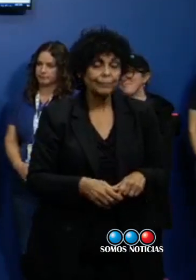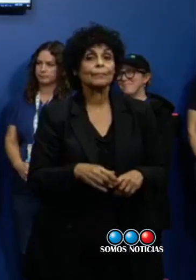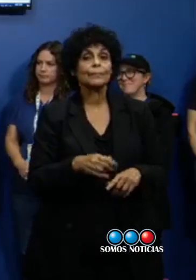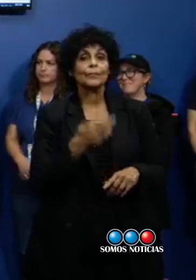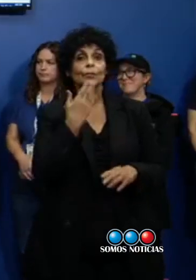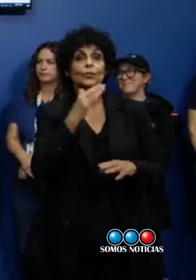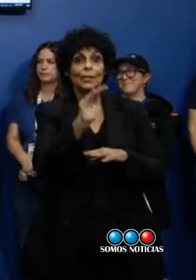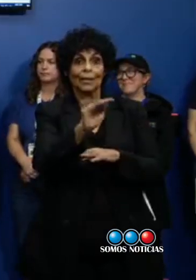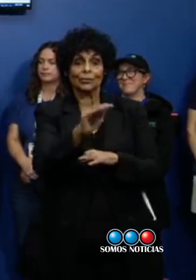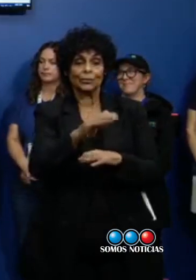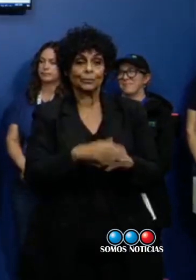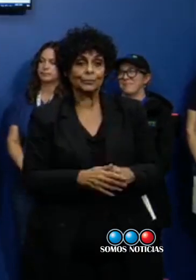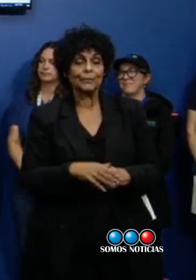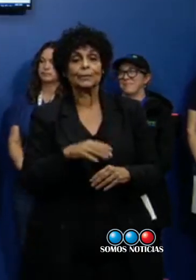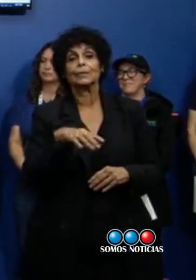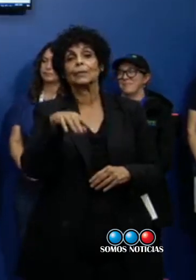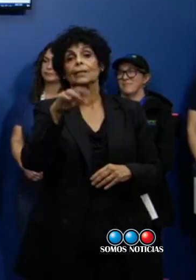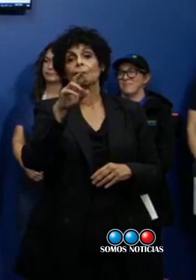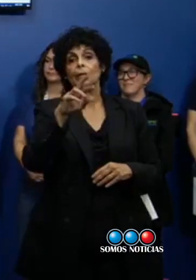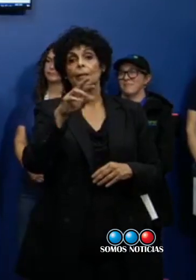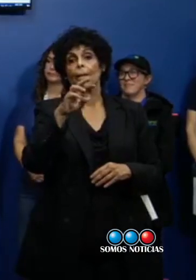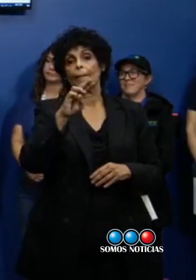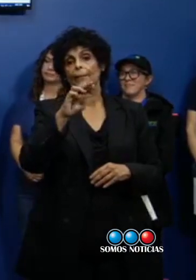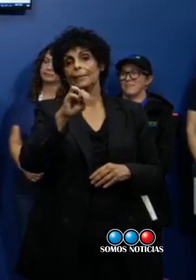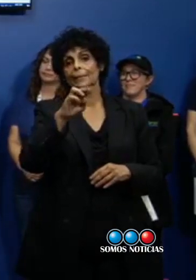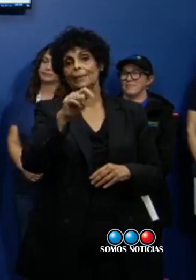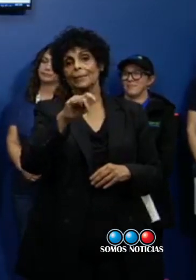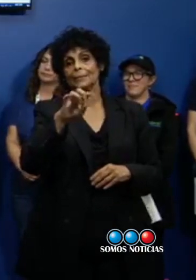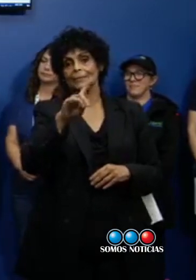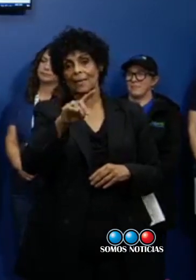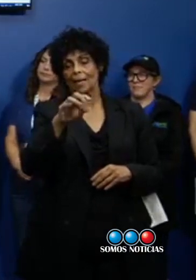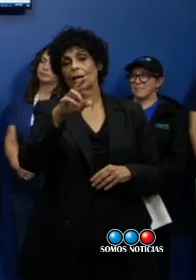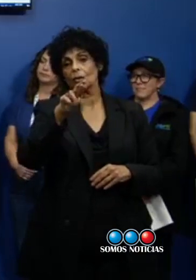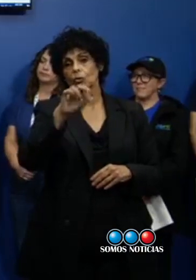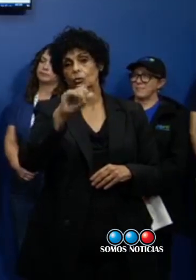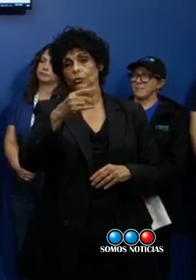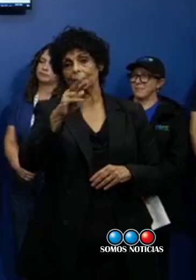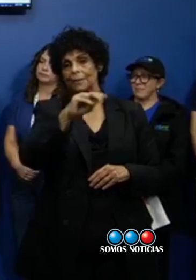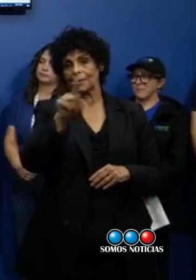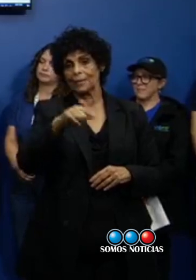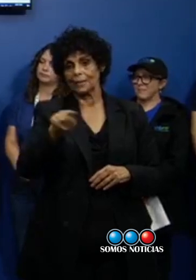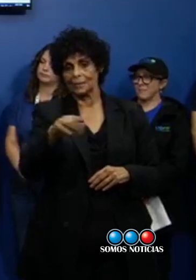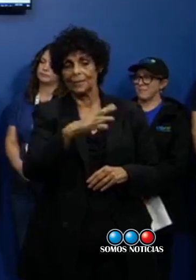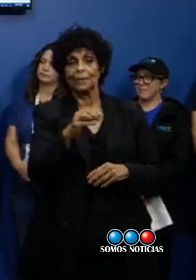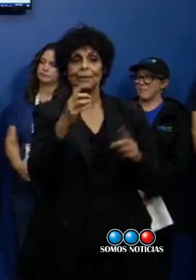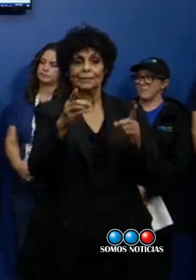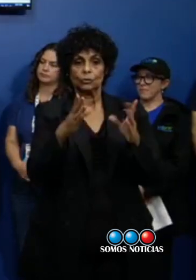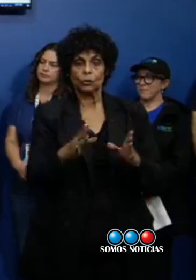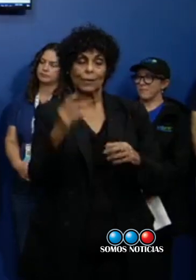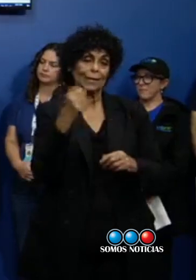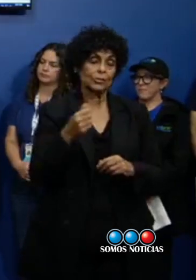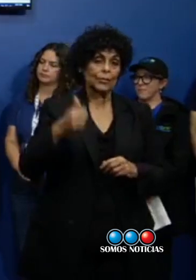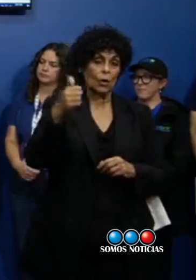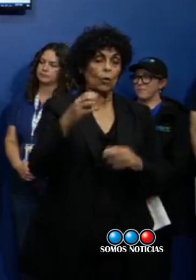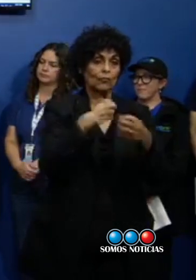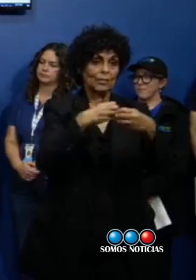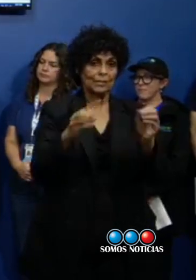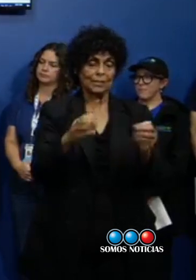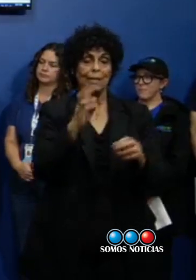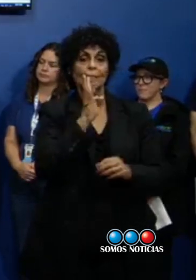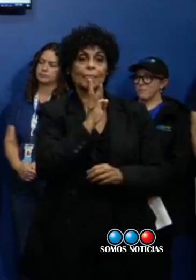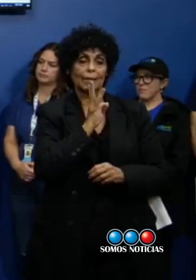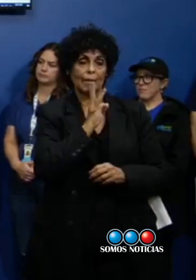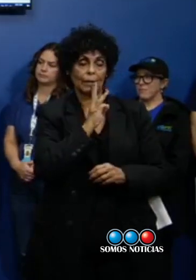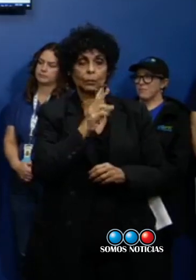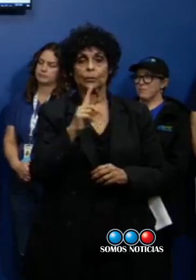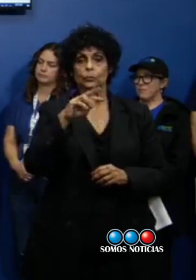Good afternoon nirva Rodríguez oola County executive director nirva Rodríguez directora ejecutiva de la oficina del alguacil